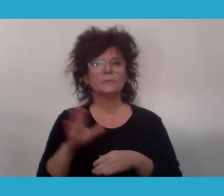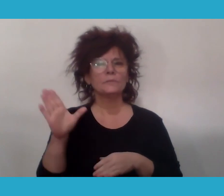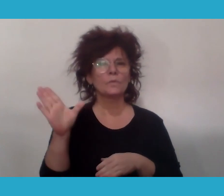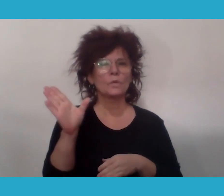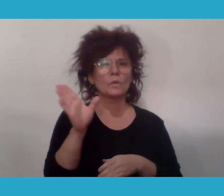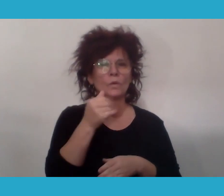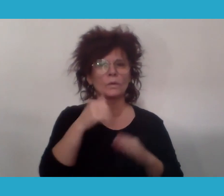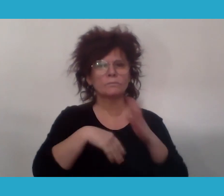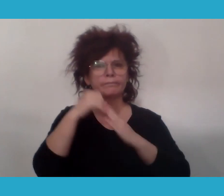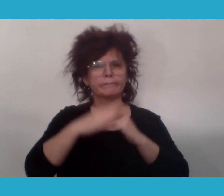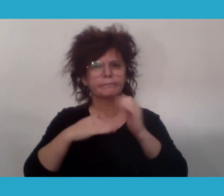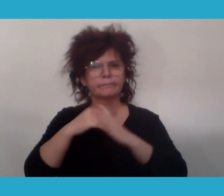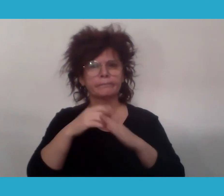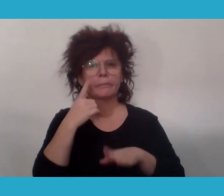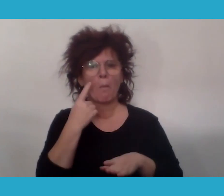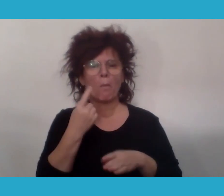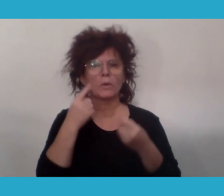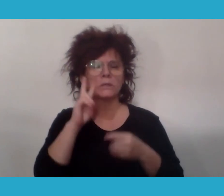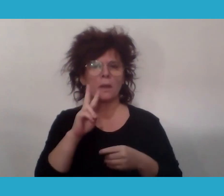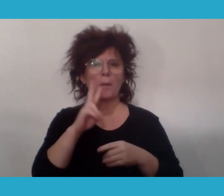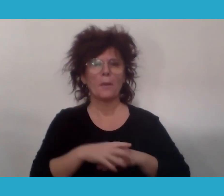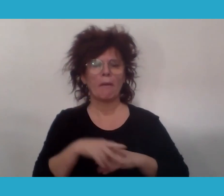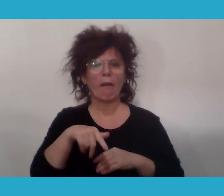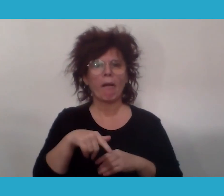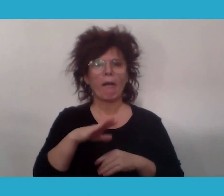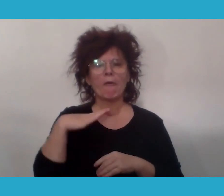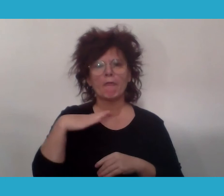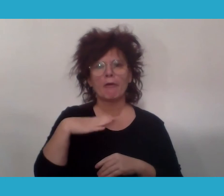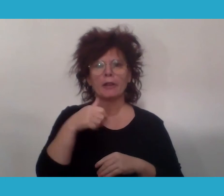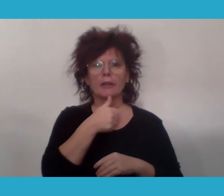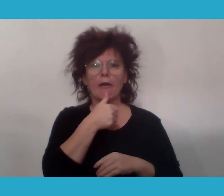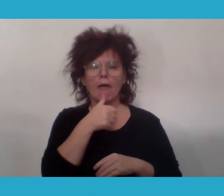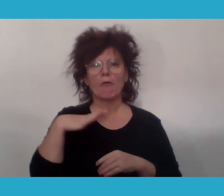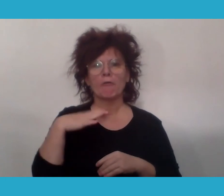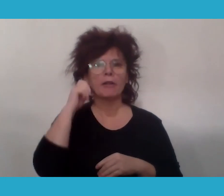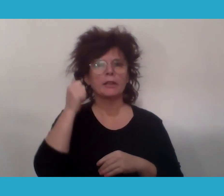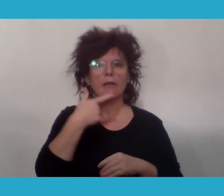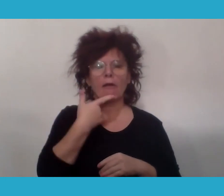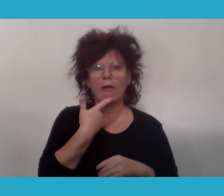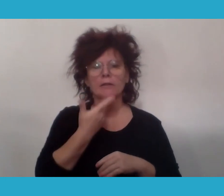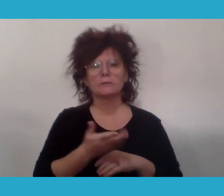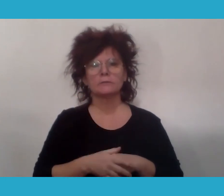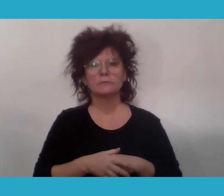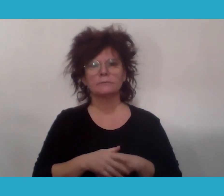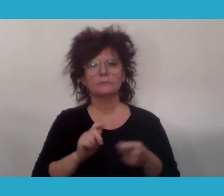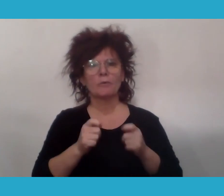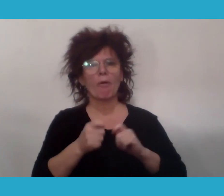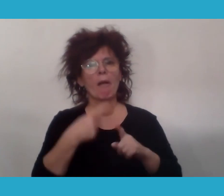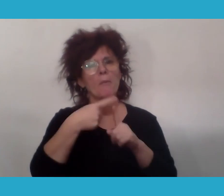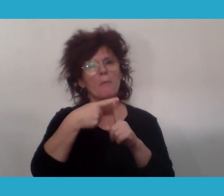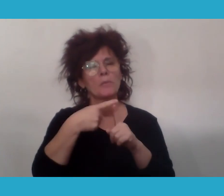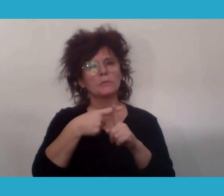estructura de Punilla, que no tiene gas ni agua potable. Considera que con este proyecto de autovía se generan cambios positivos,